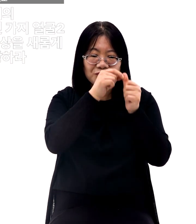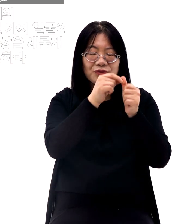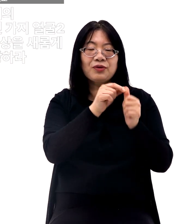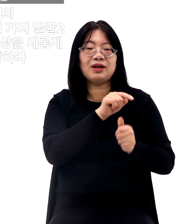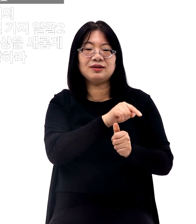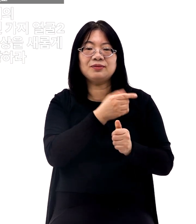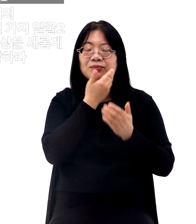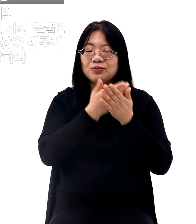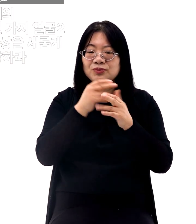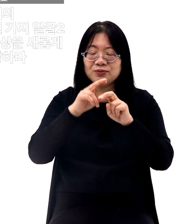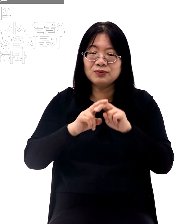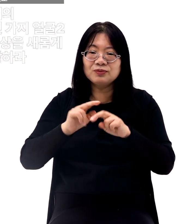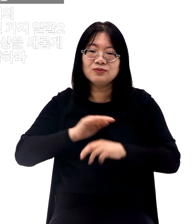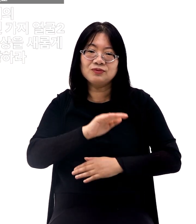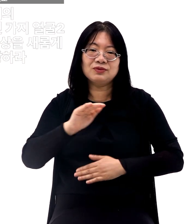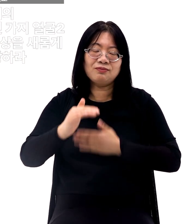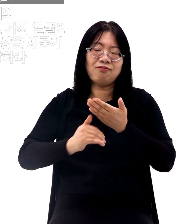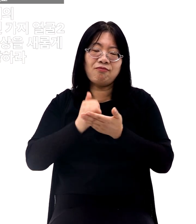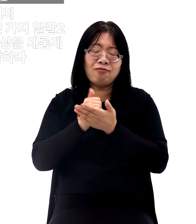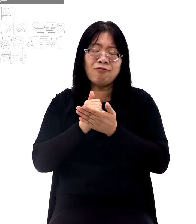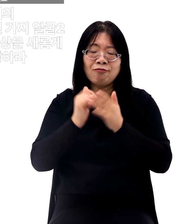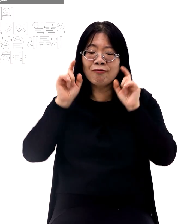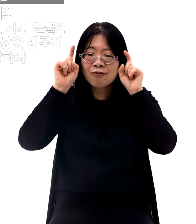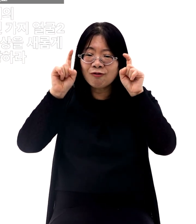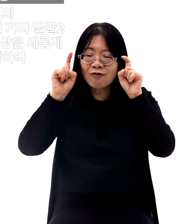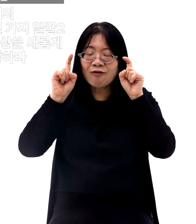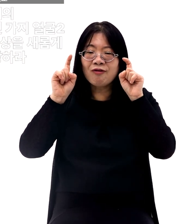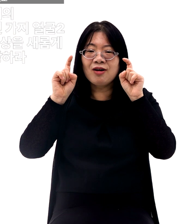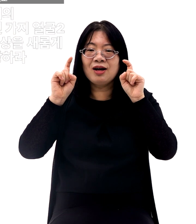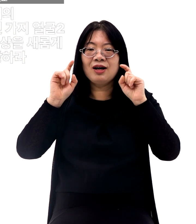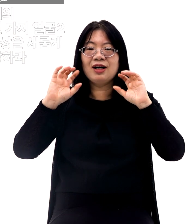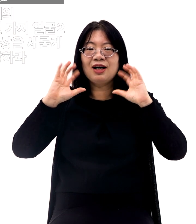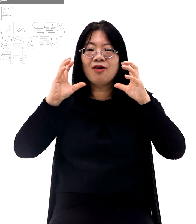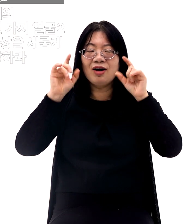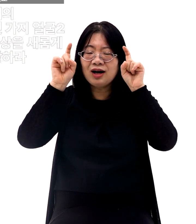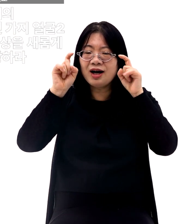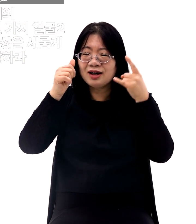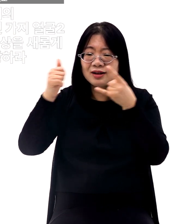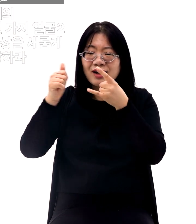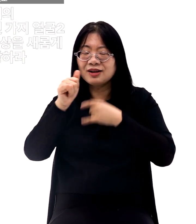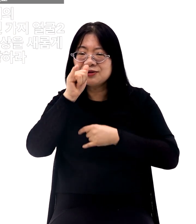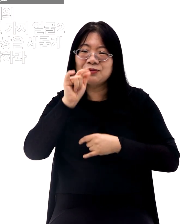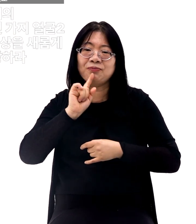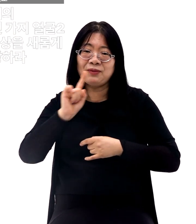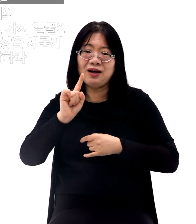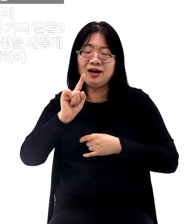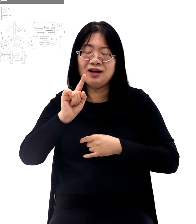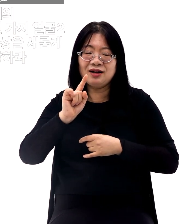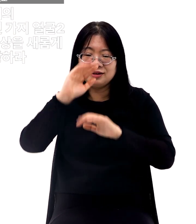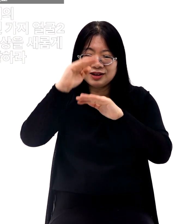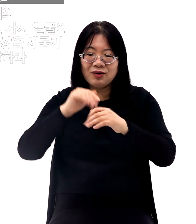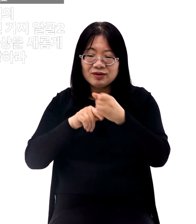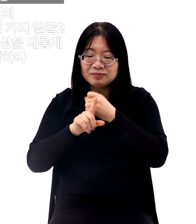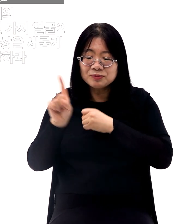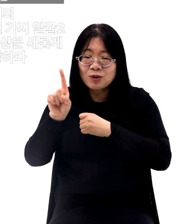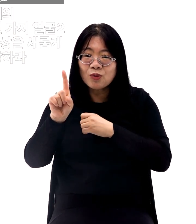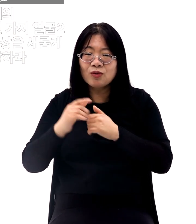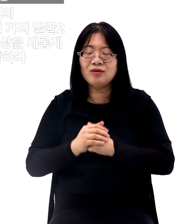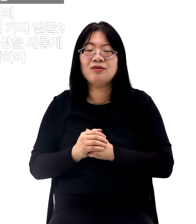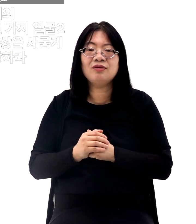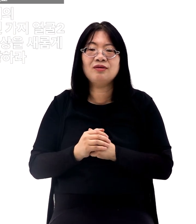구원하심이 보좌에 앉으신 우리 하나님과 어린 양에게 있도다. 이 말은 무슨 얘기인지 아십니까?